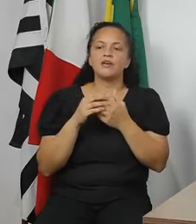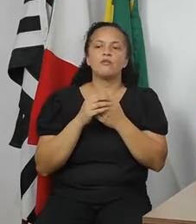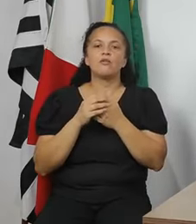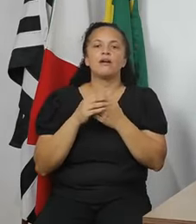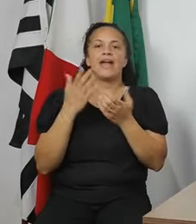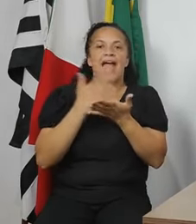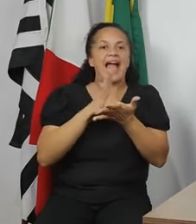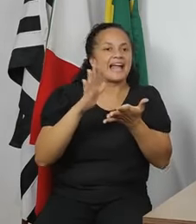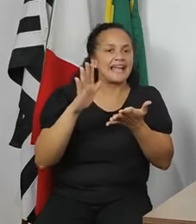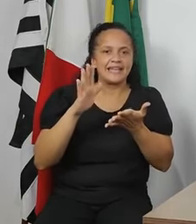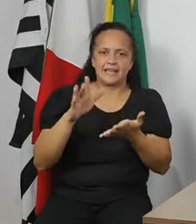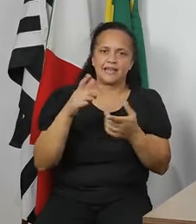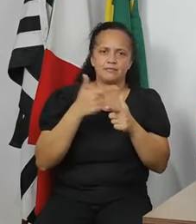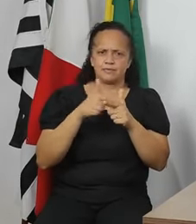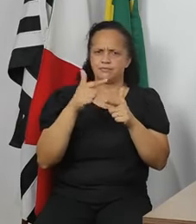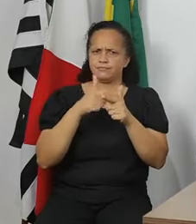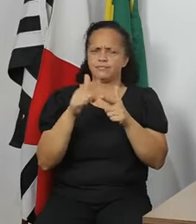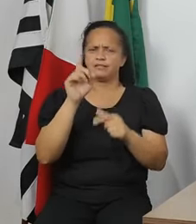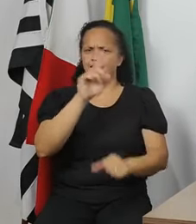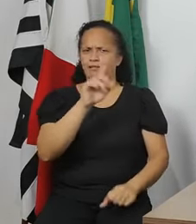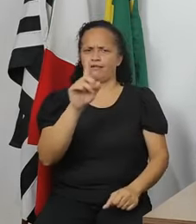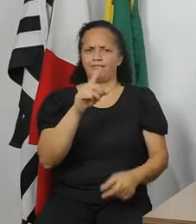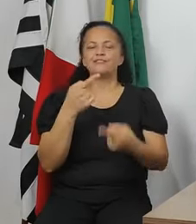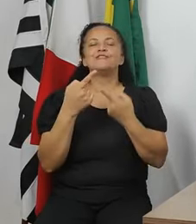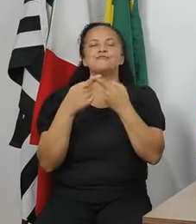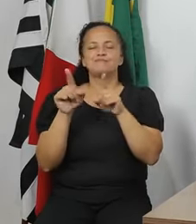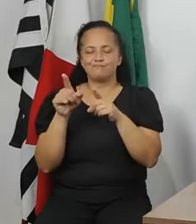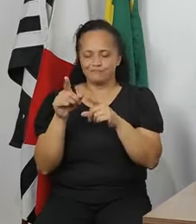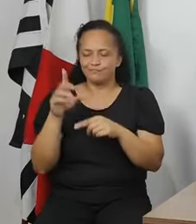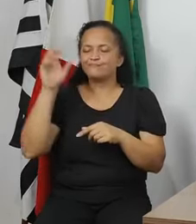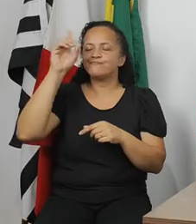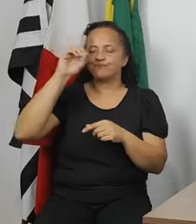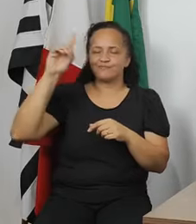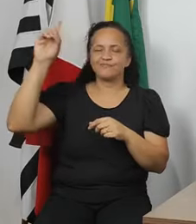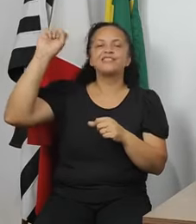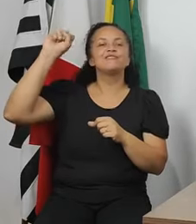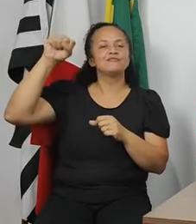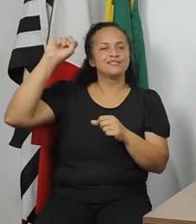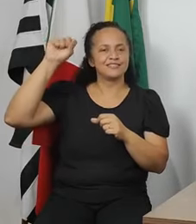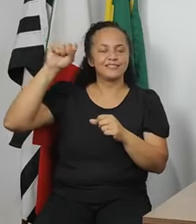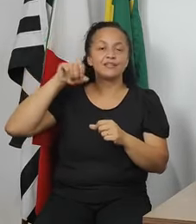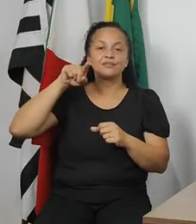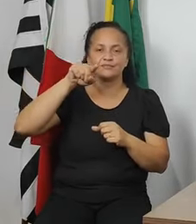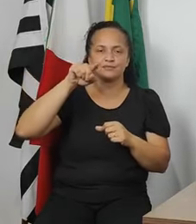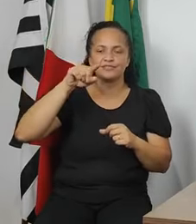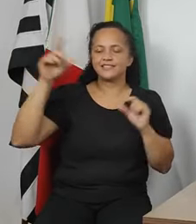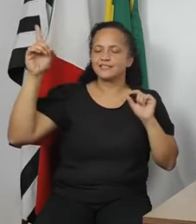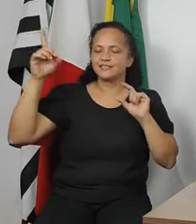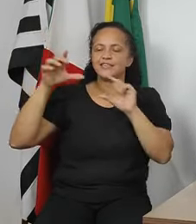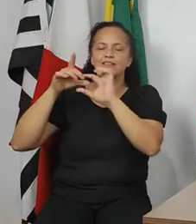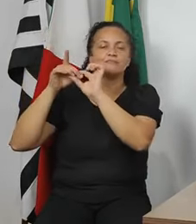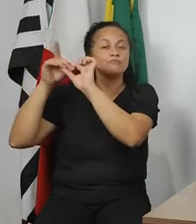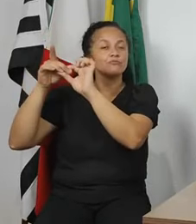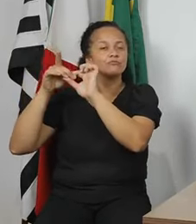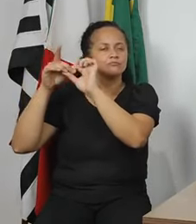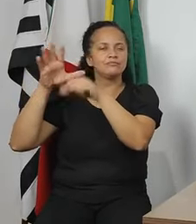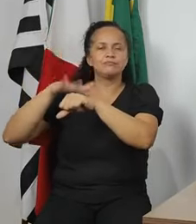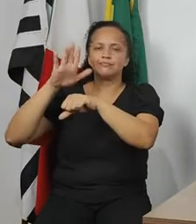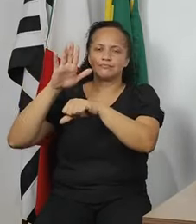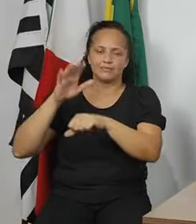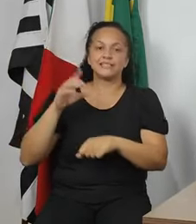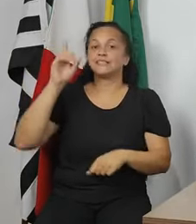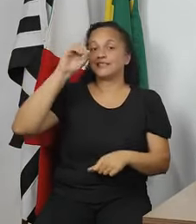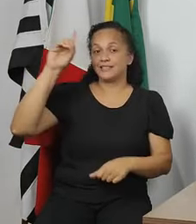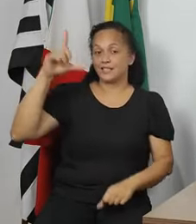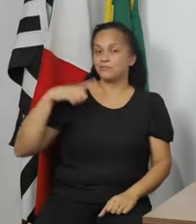é só um canal. Deus é o poder. Em Deus está o poder. O jejum é uma